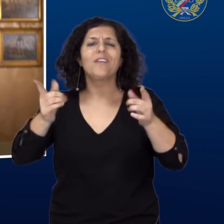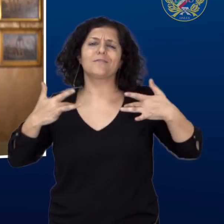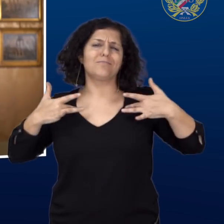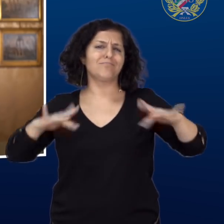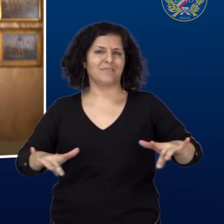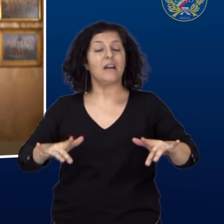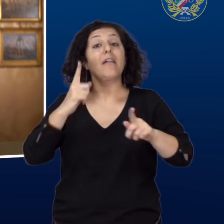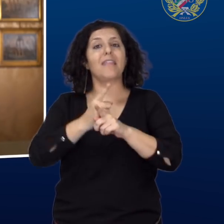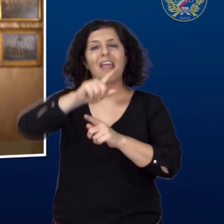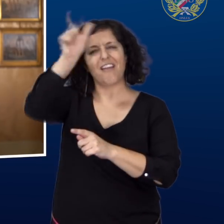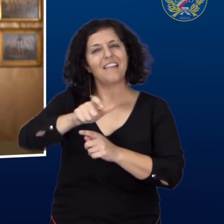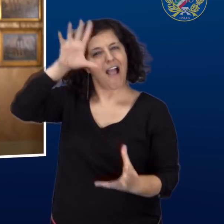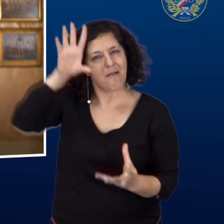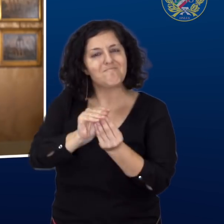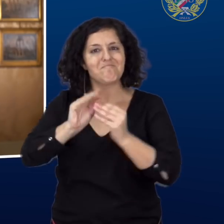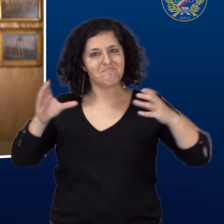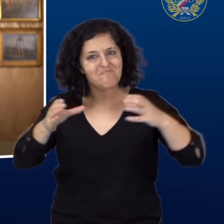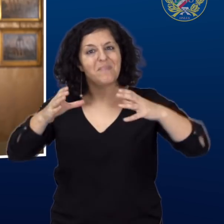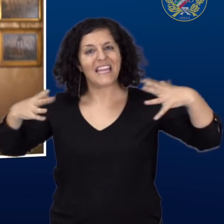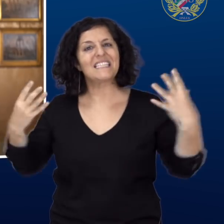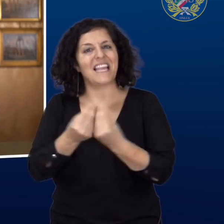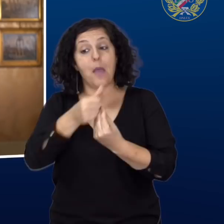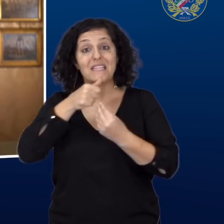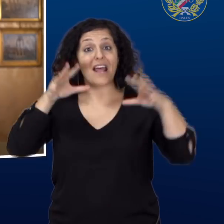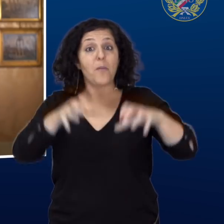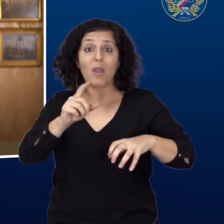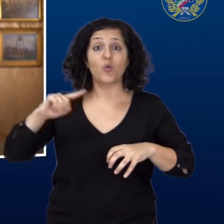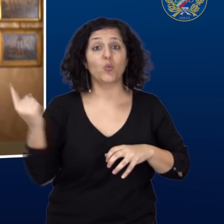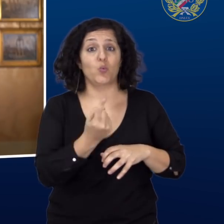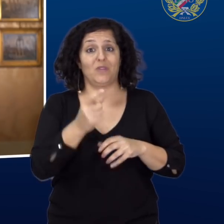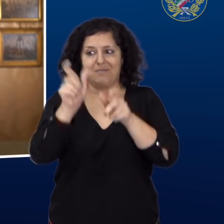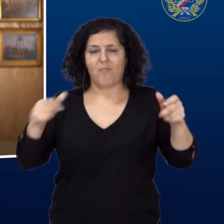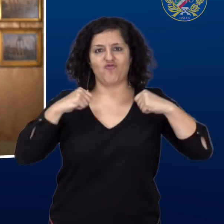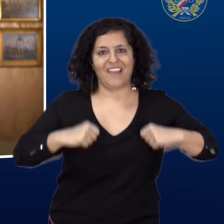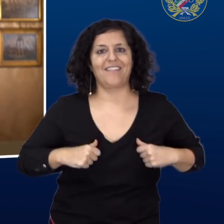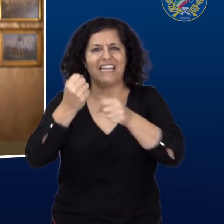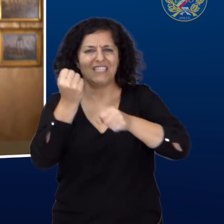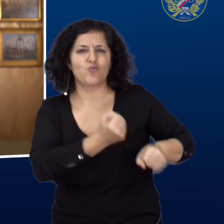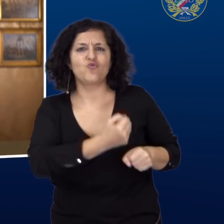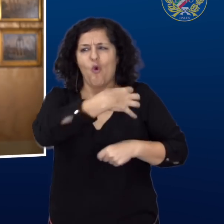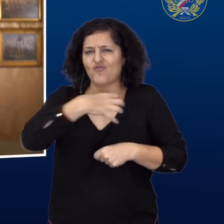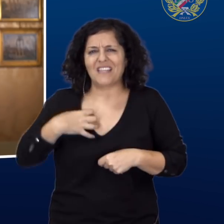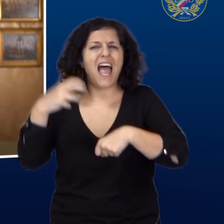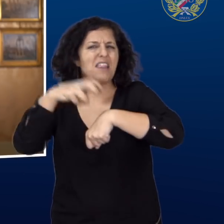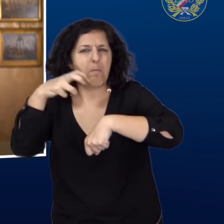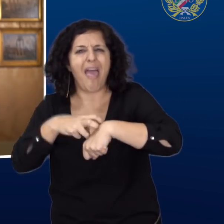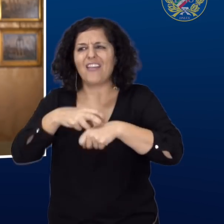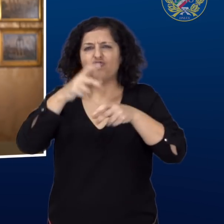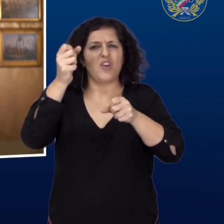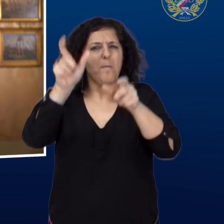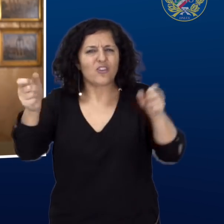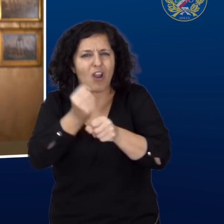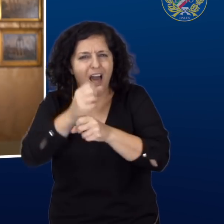raccolta l'internazione. È una sfida che va vinta con l'impegno di tutti. Cittadini, istituzioni, scienziati,